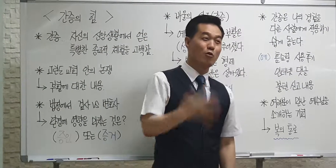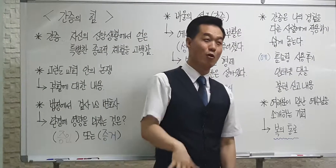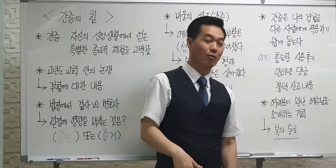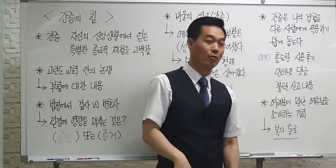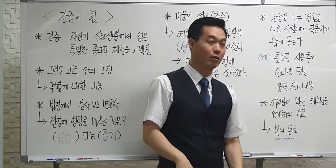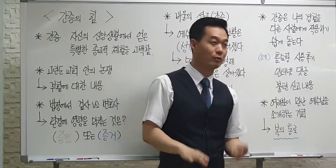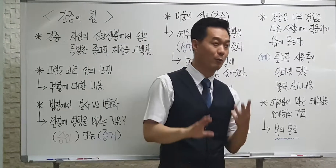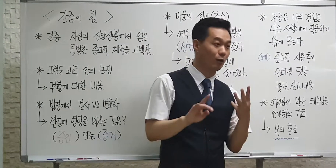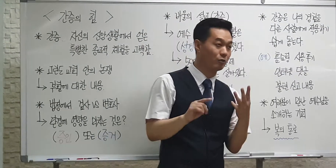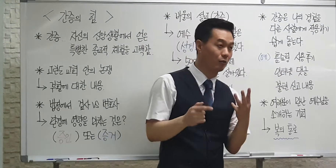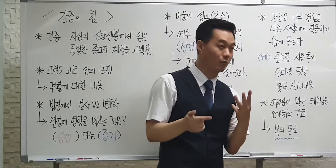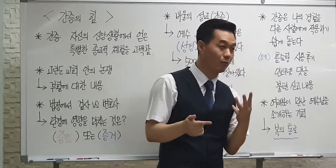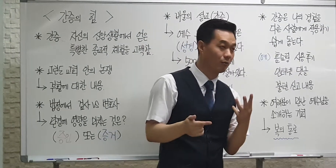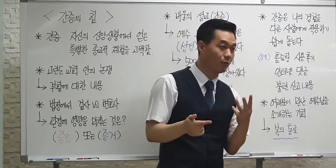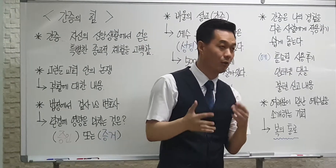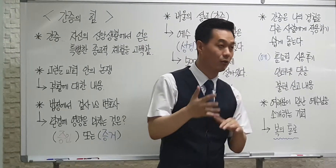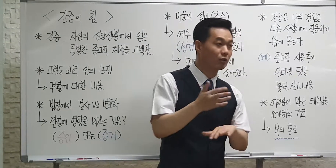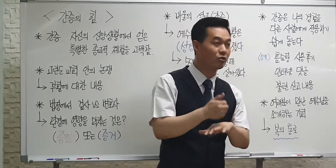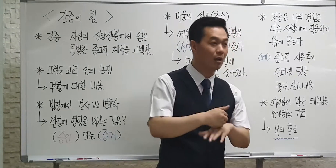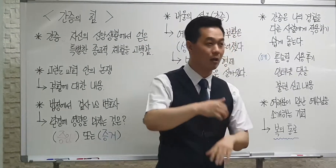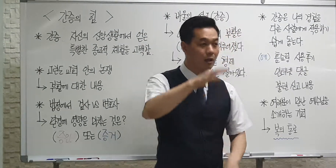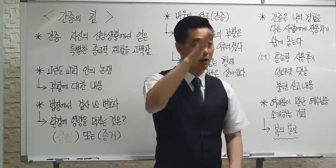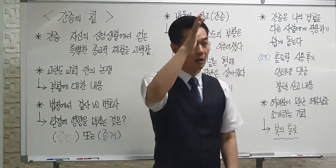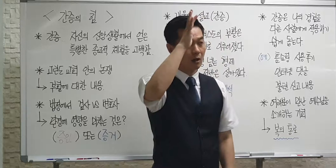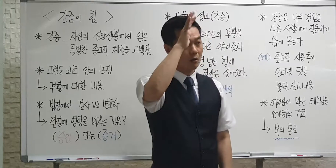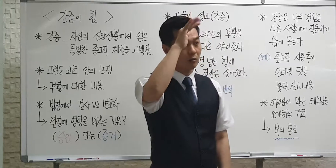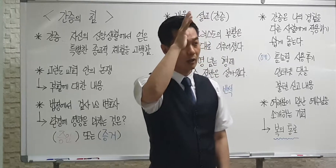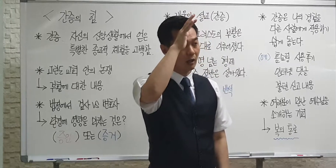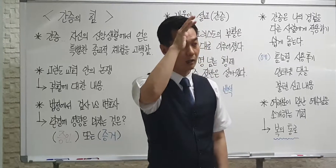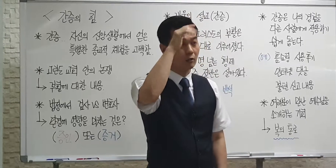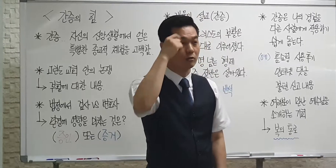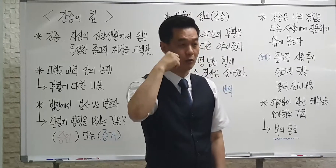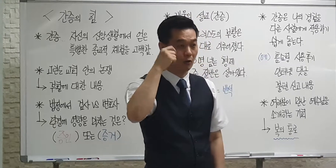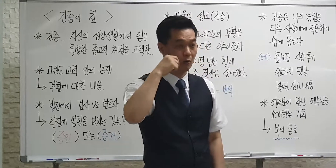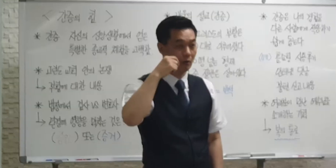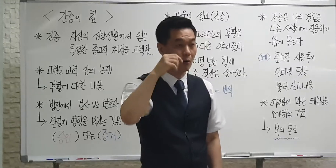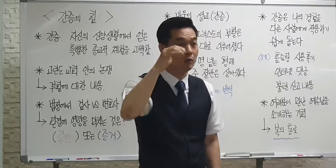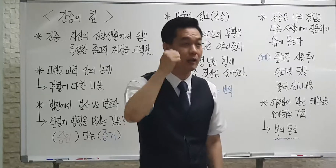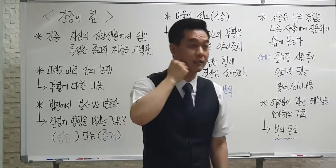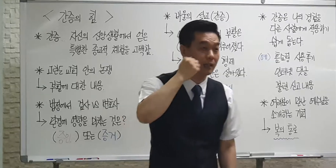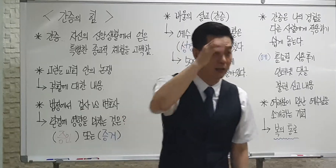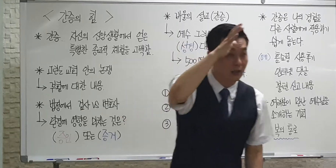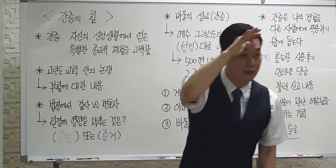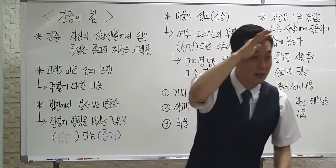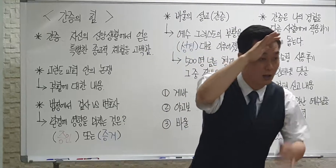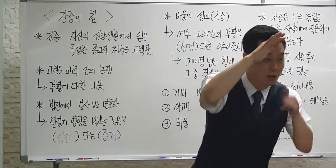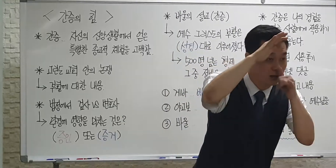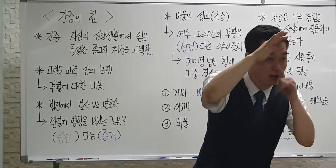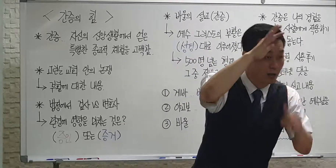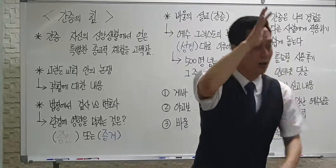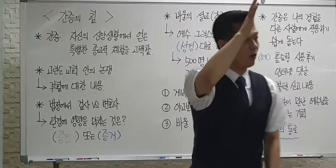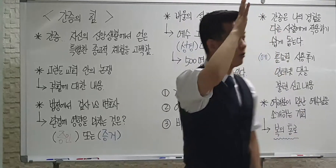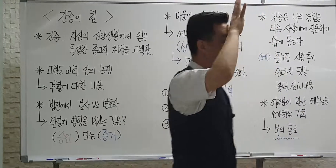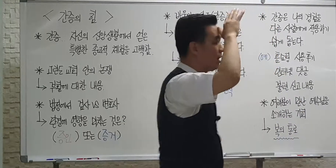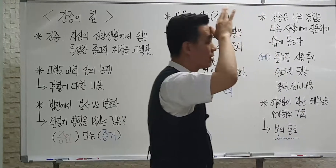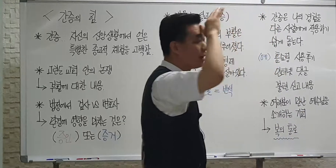아니요 이러다 3번 하죠. 나중에 꿋꿋하게 닭이 울죠. 오늘 간식에 닭이 있어요? 꿋꿋하게 닭이